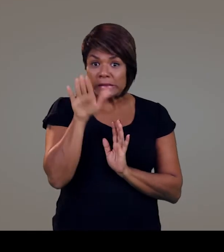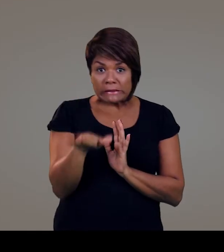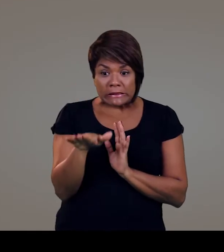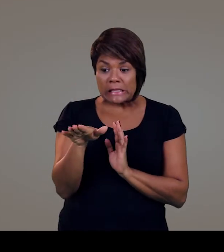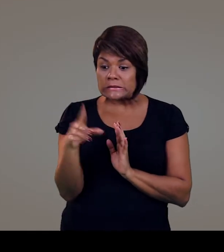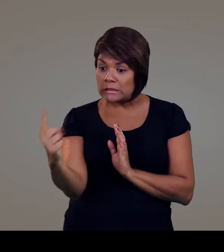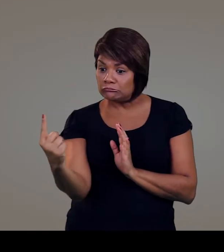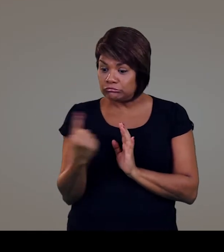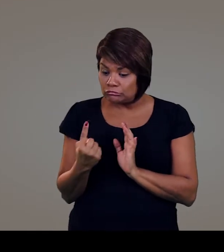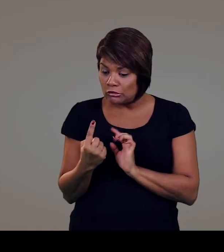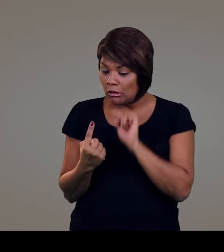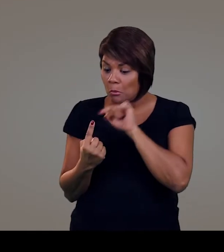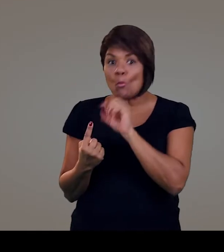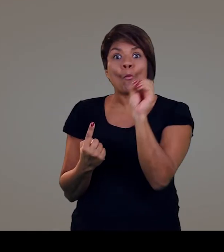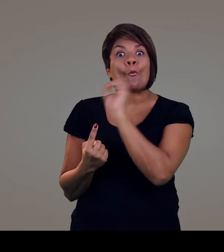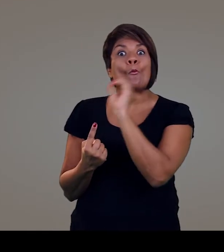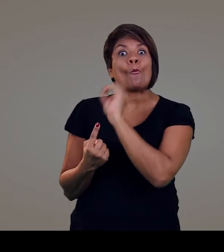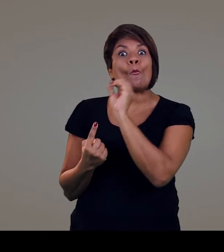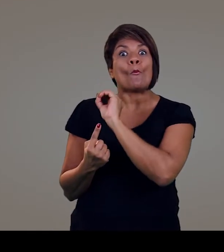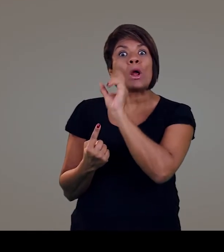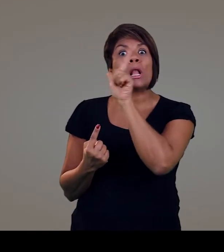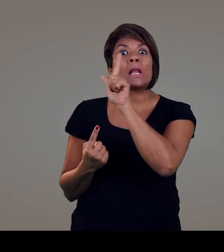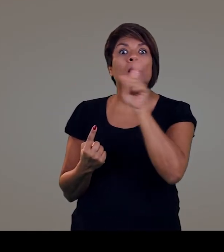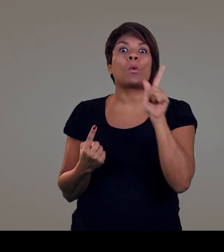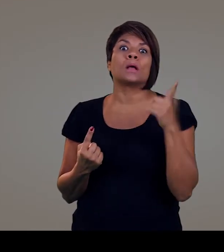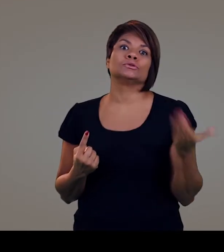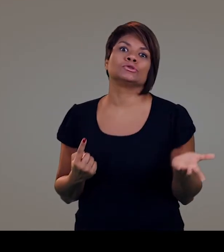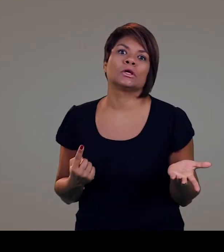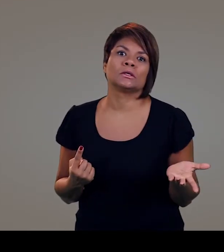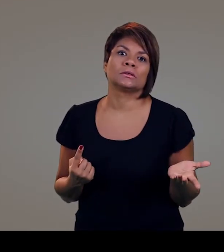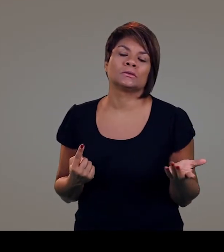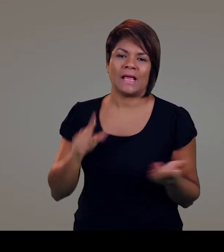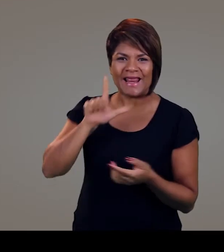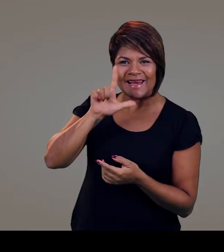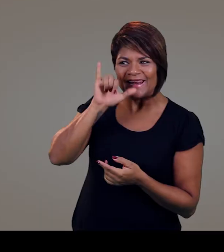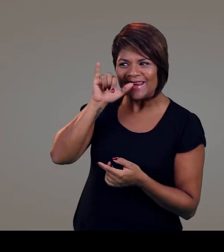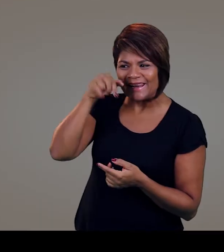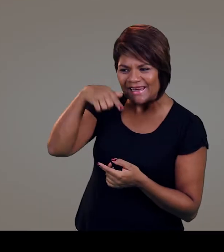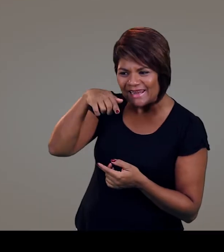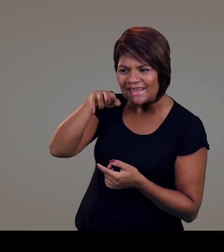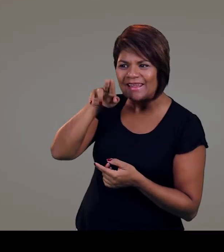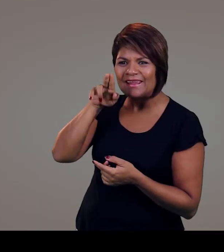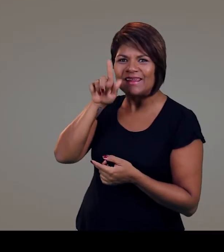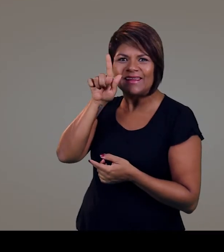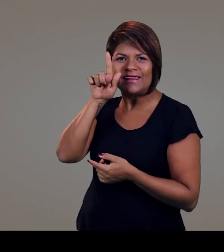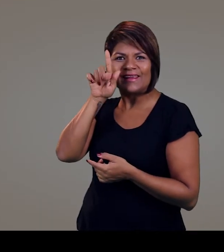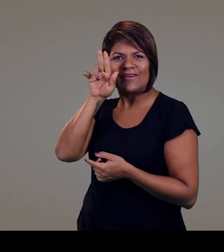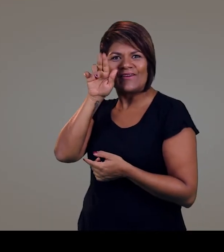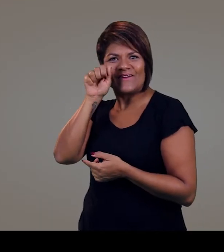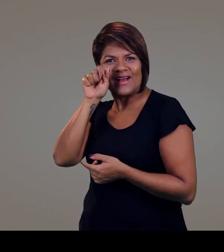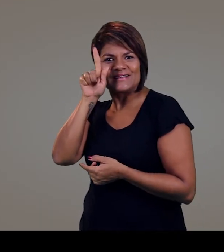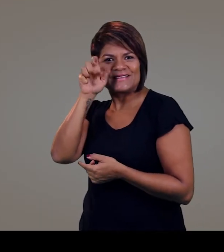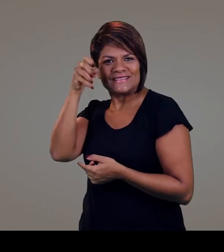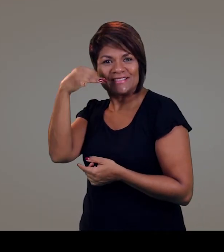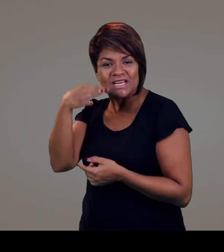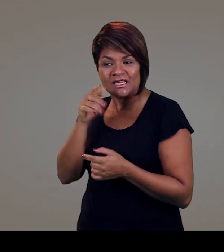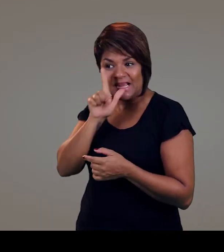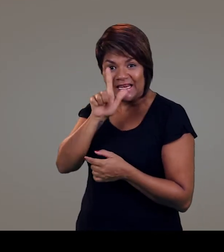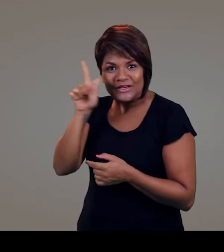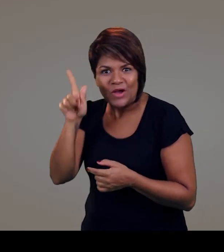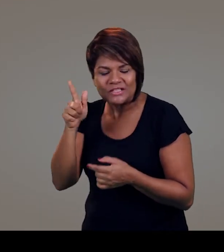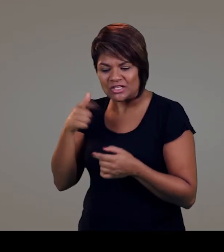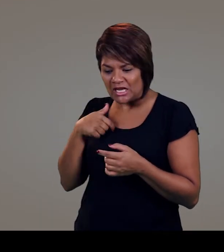ela chegou com uma linguagem que você não é participante. Mas entre mãe e filho